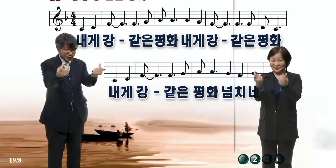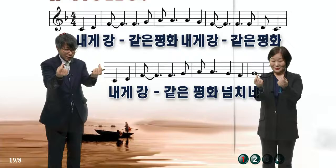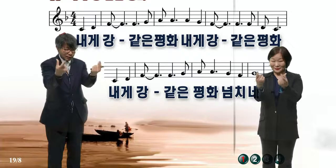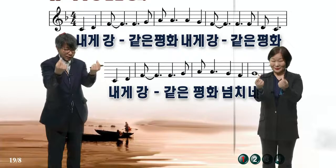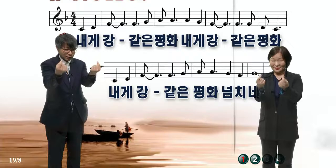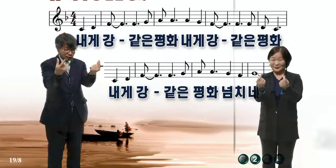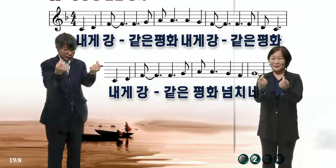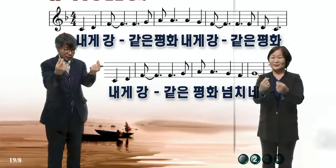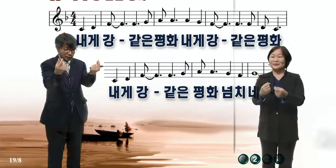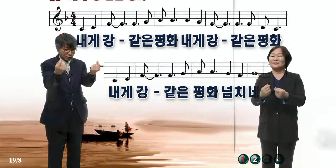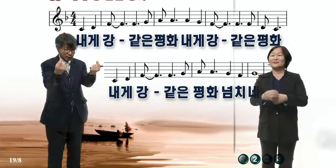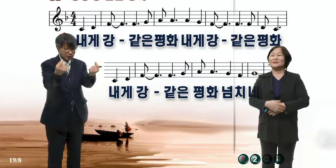거예요. 같은.